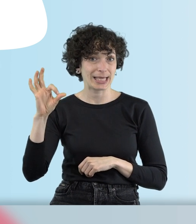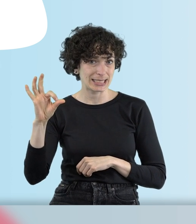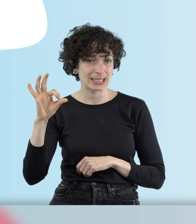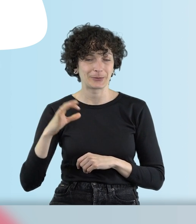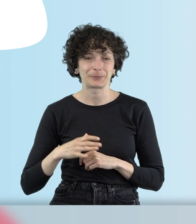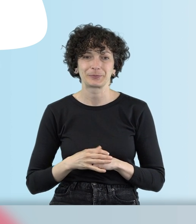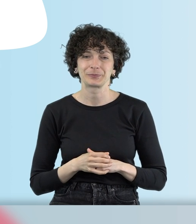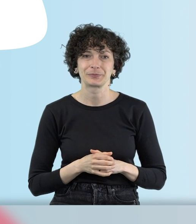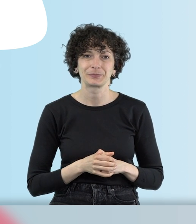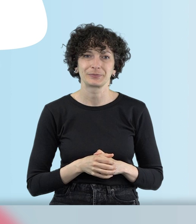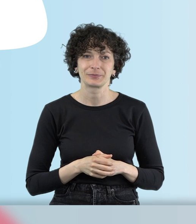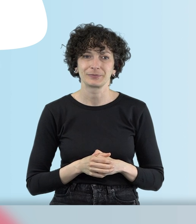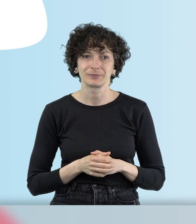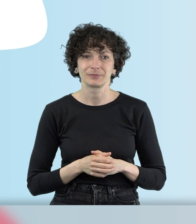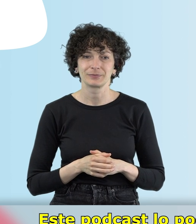www.jcyl.es.